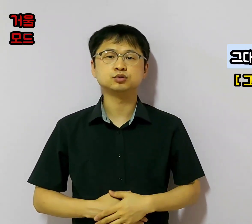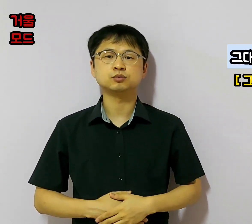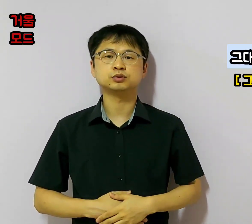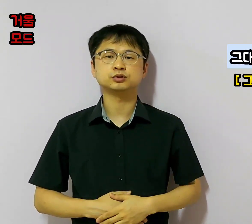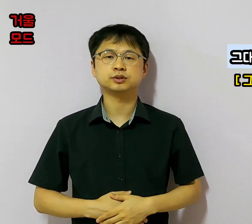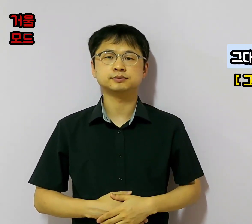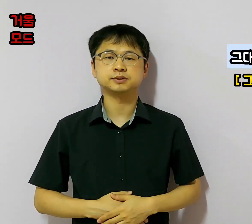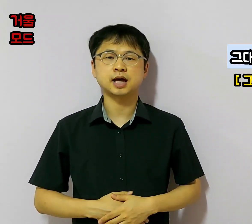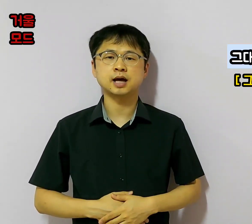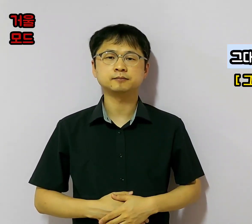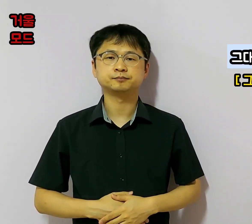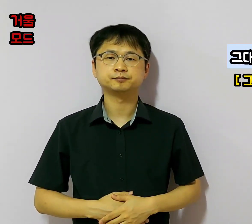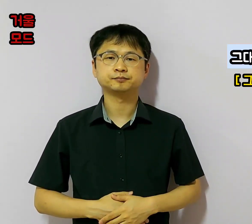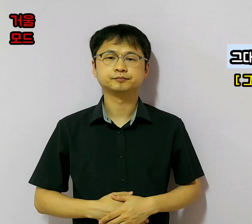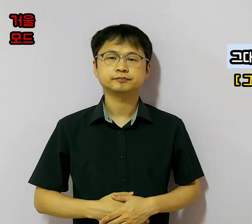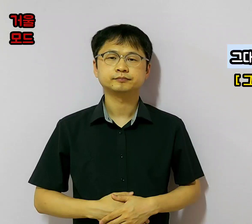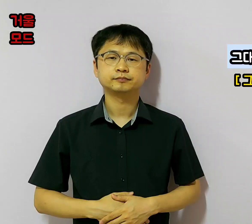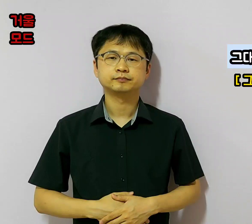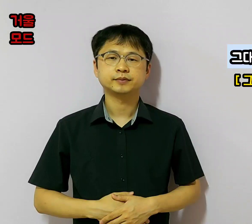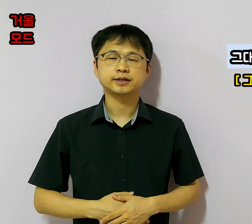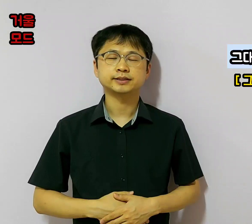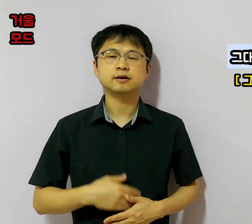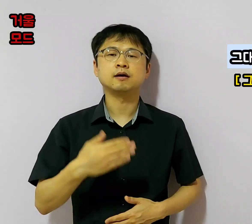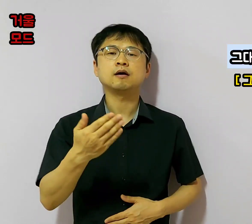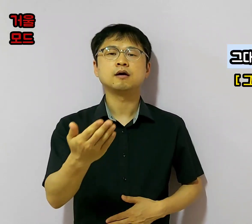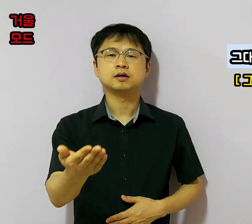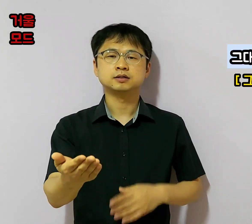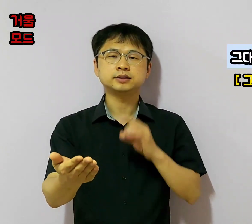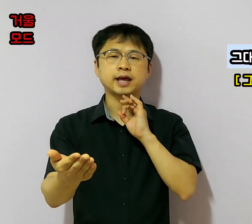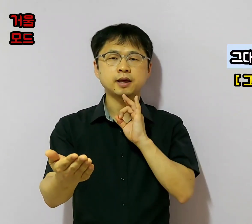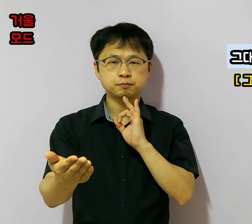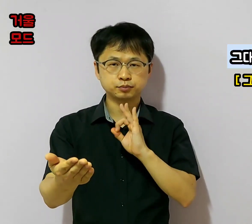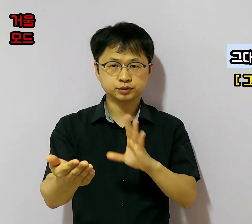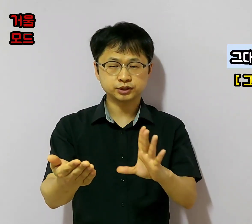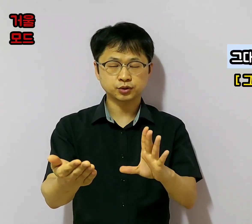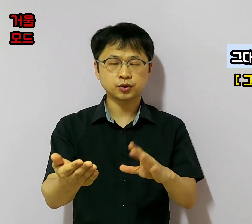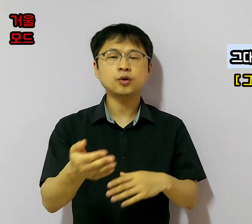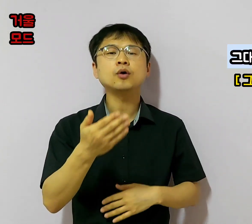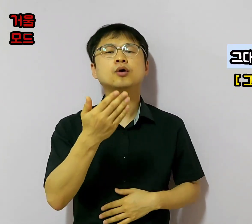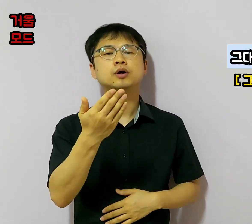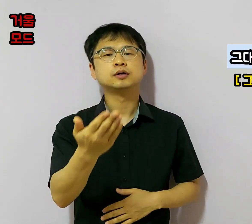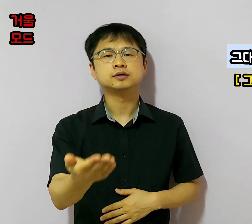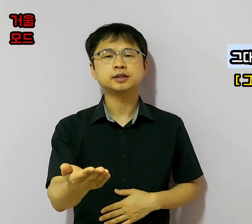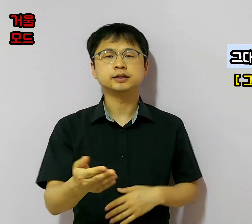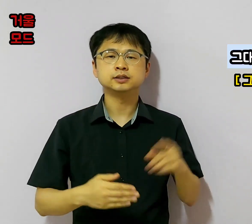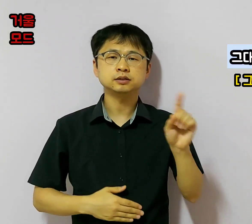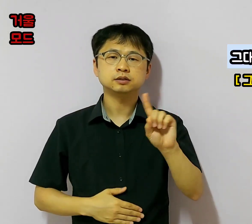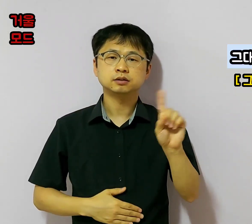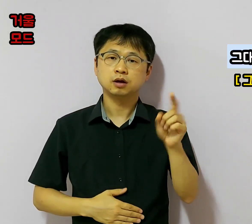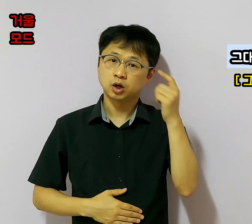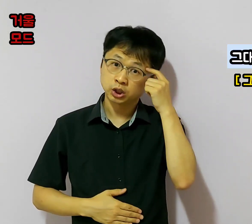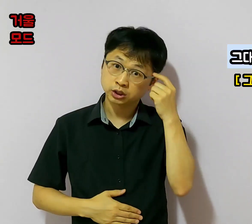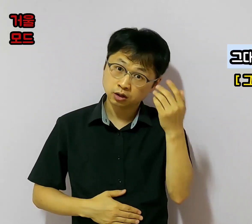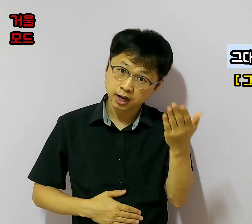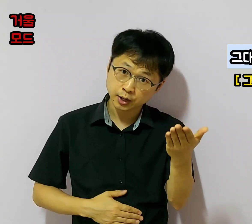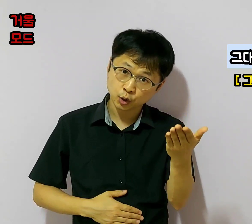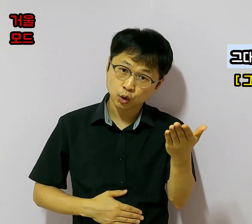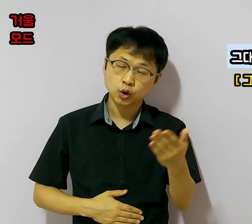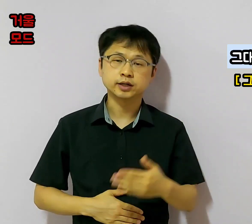질문수어 붙여주었습니다. 네, 그래서 그대뿐이죠. 그대는 어떤가요?